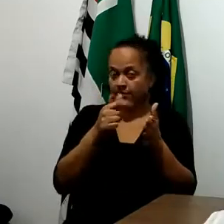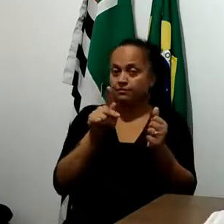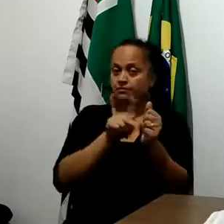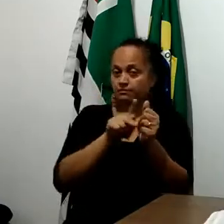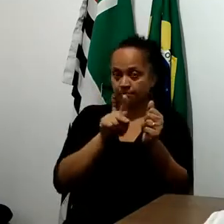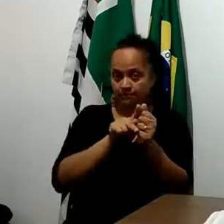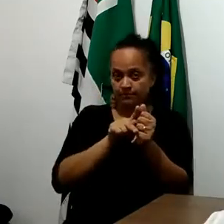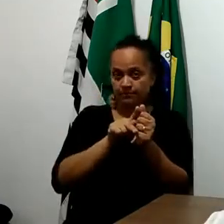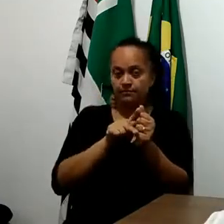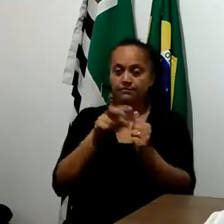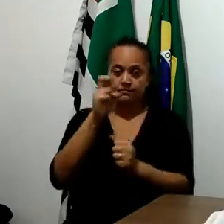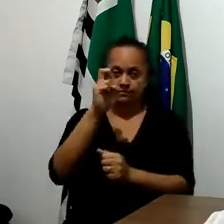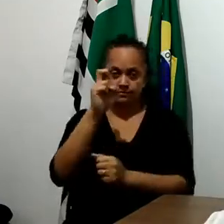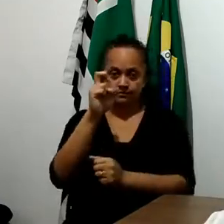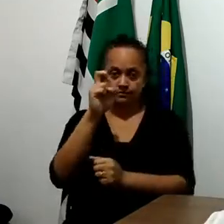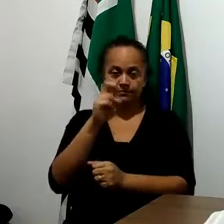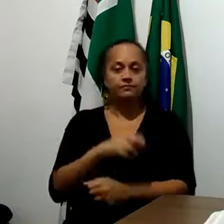capítulo 5,